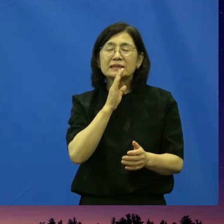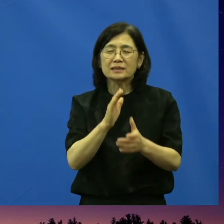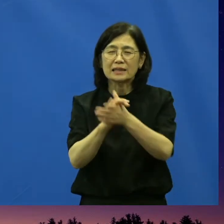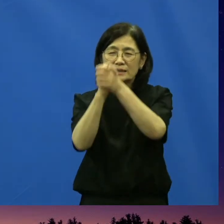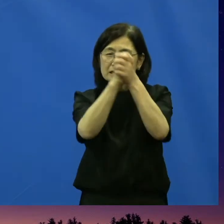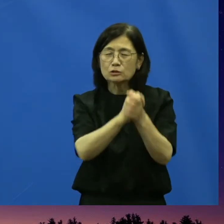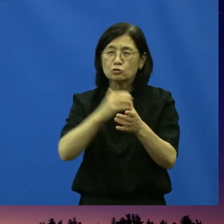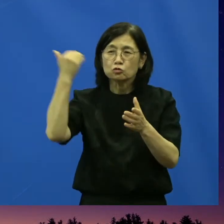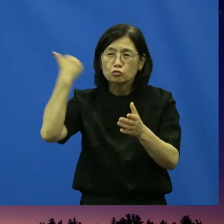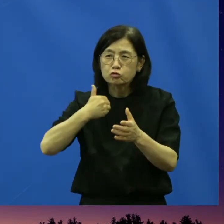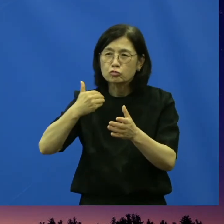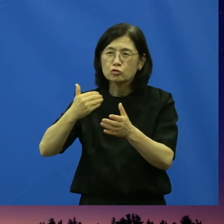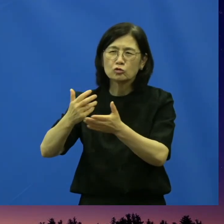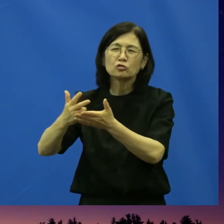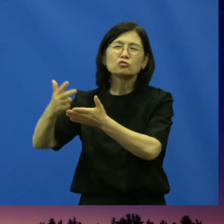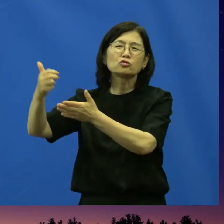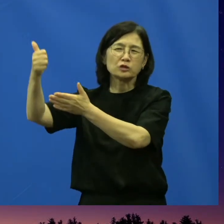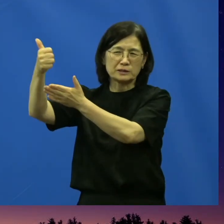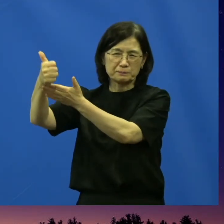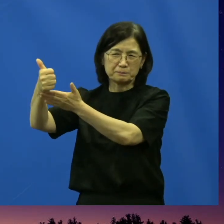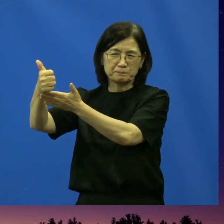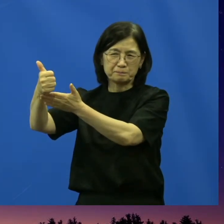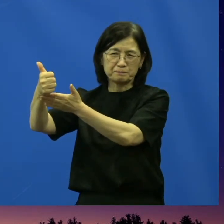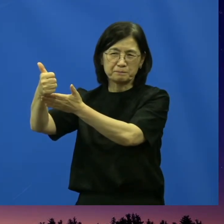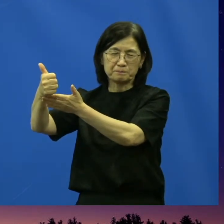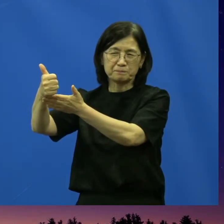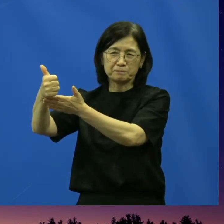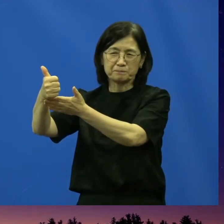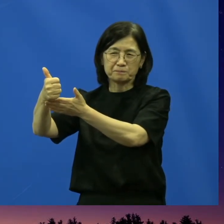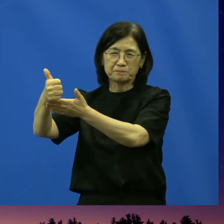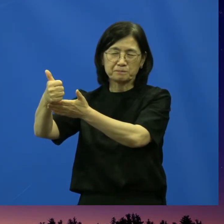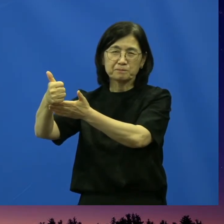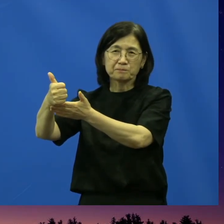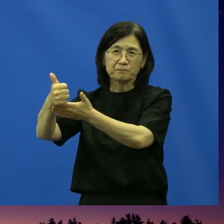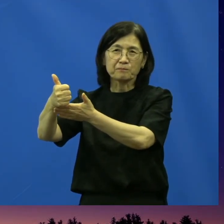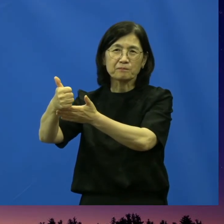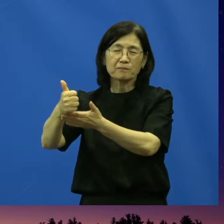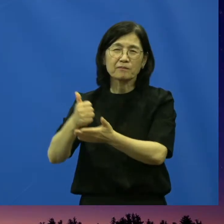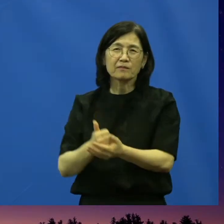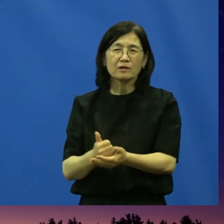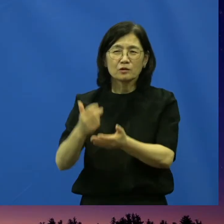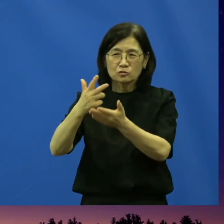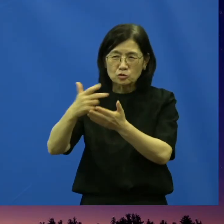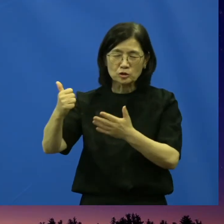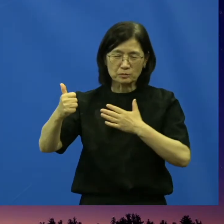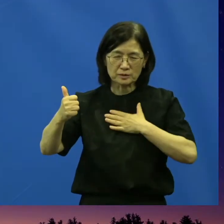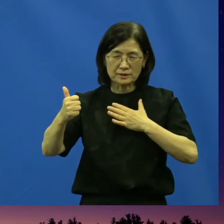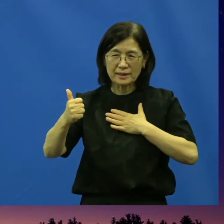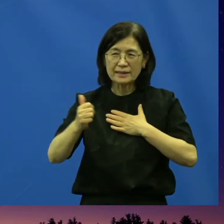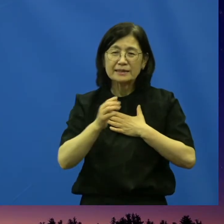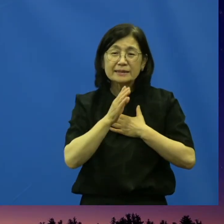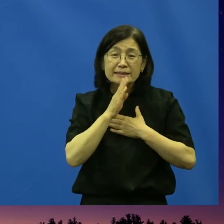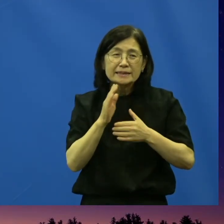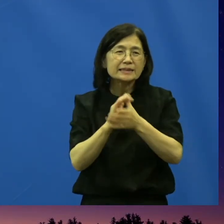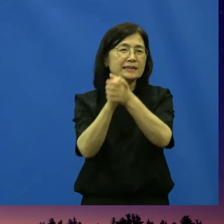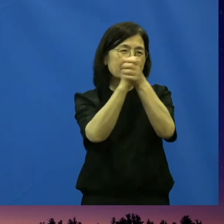거예요. 그분이 나의 친구라면 그것보다 여러분 우리에게 큰 힘이 되는 게 어디 있겠어요, 여러분?